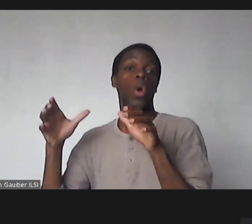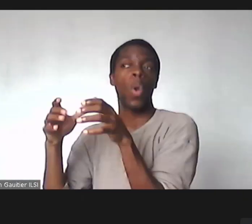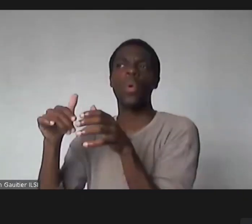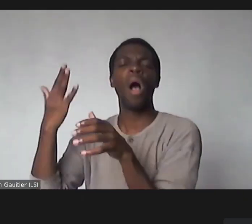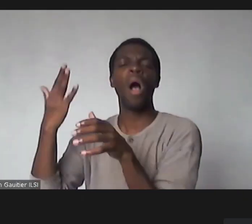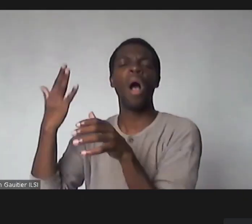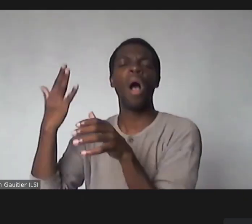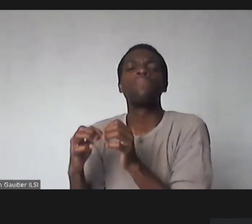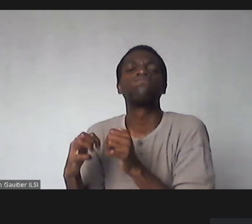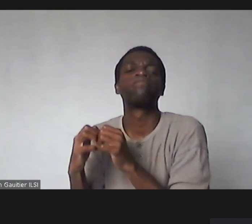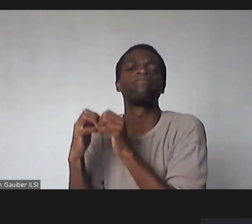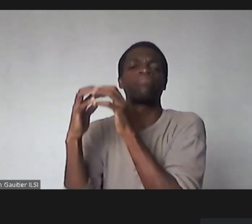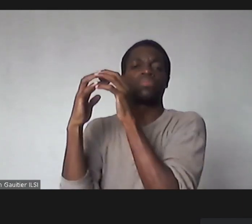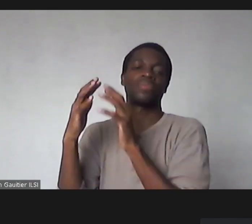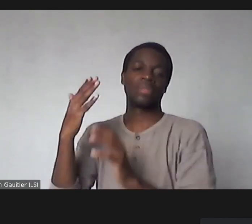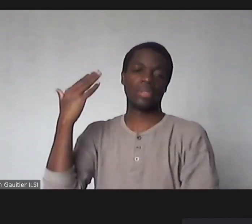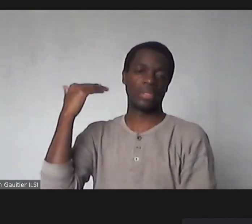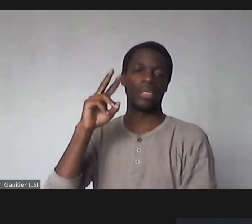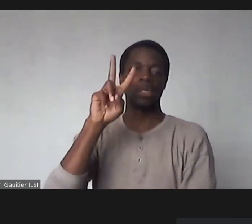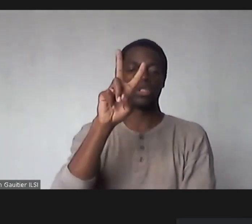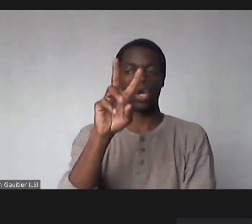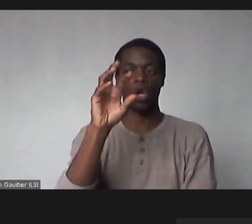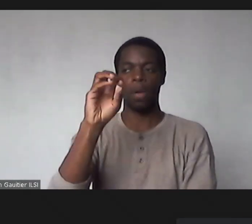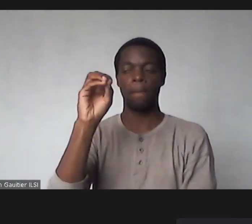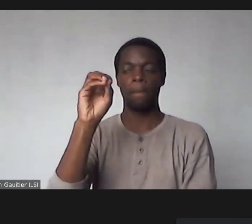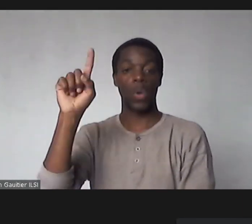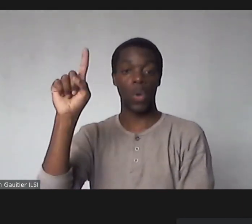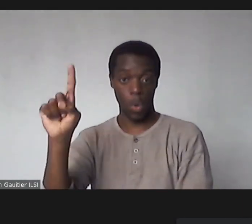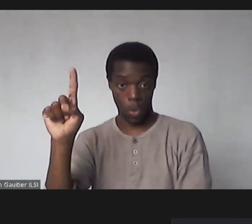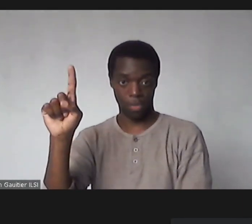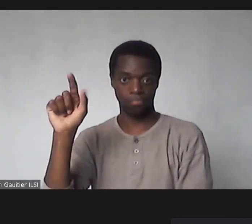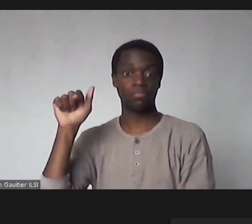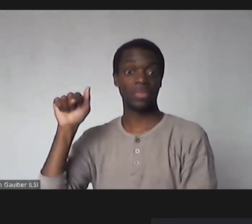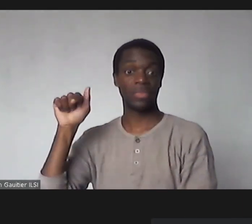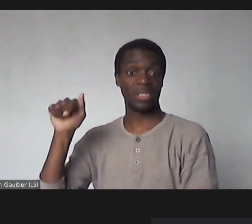un esfuerzo que es muy importante y cuando